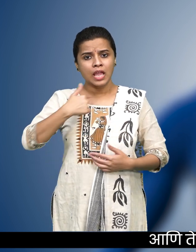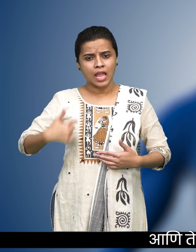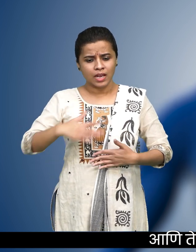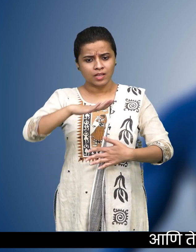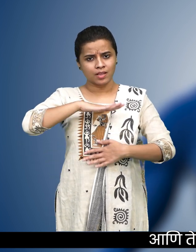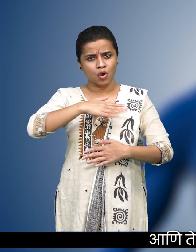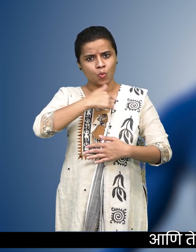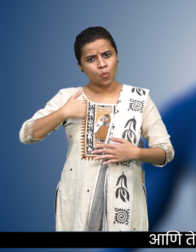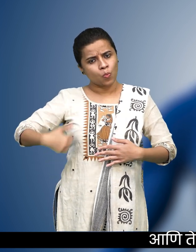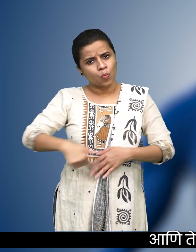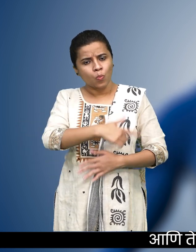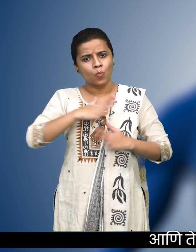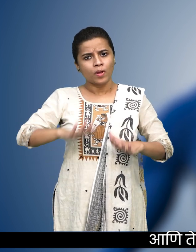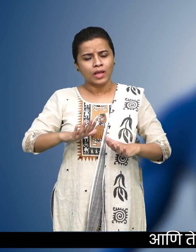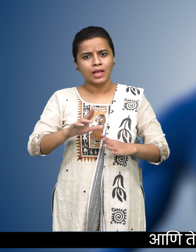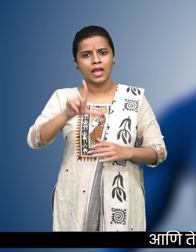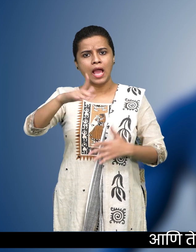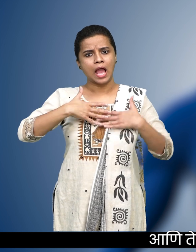व्यापतात.